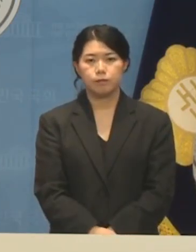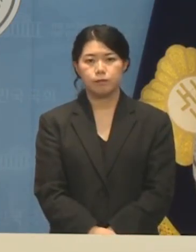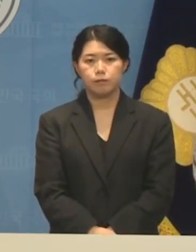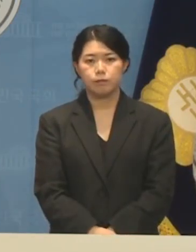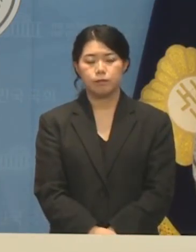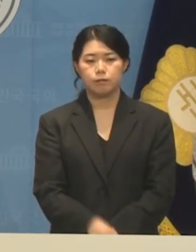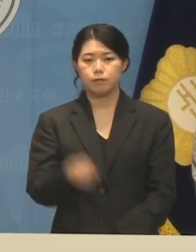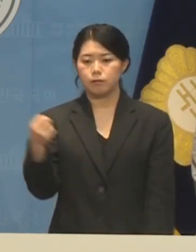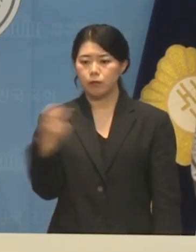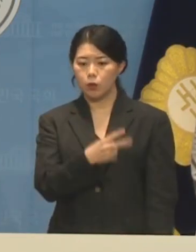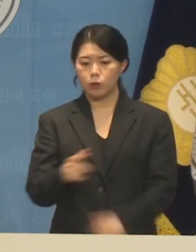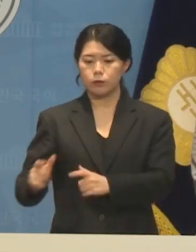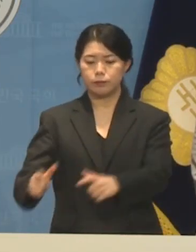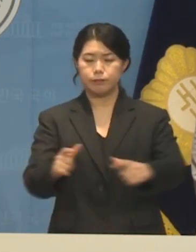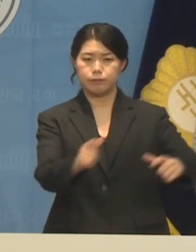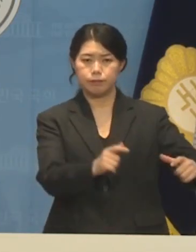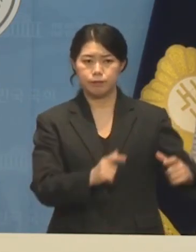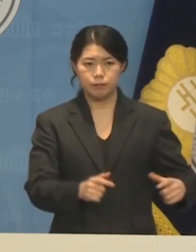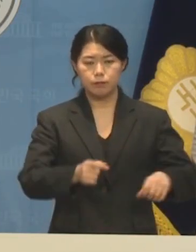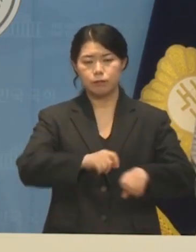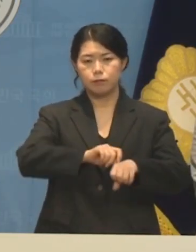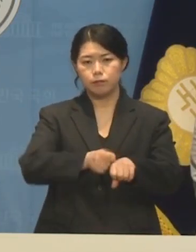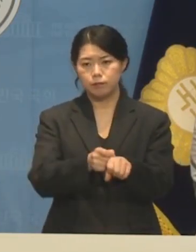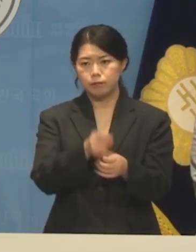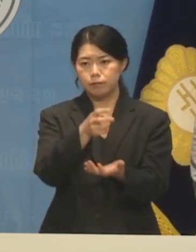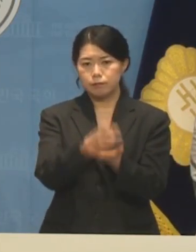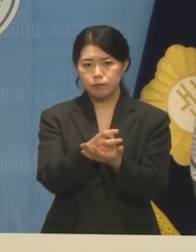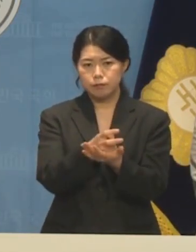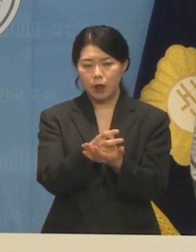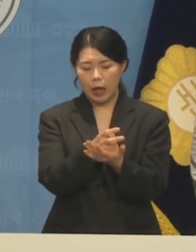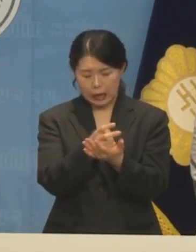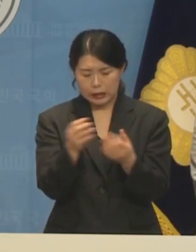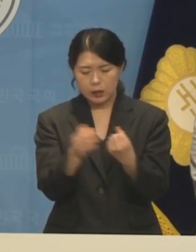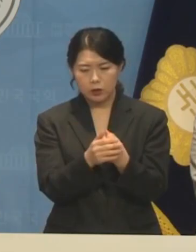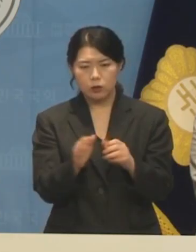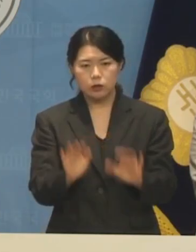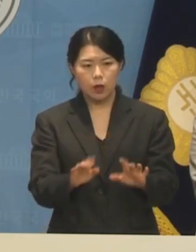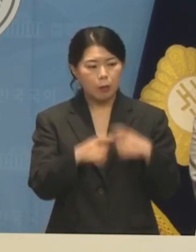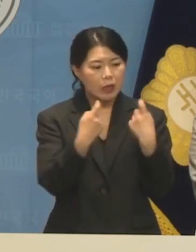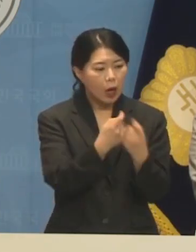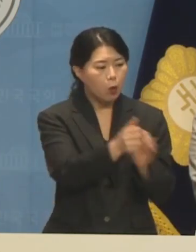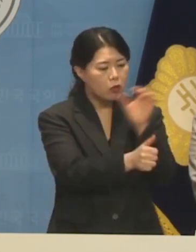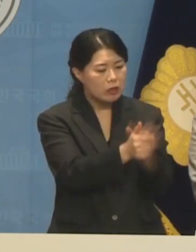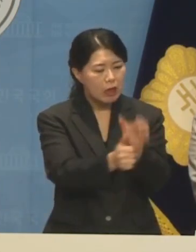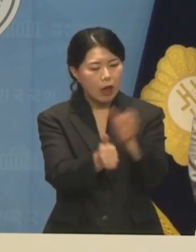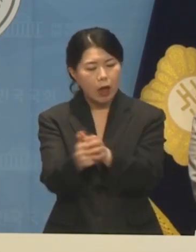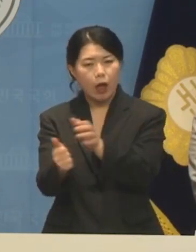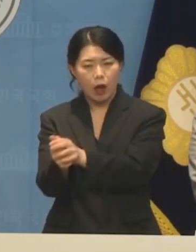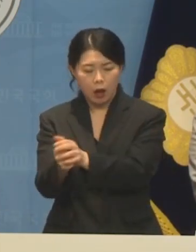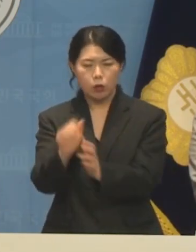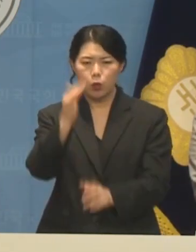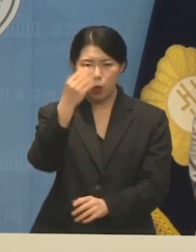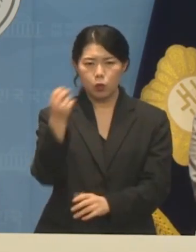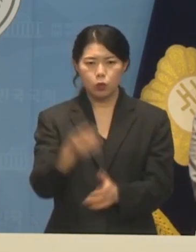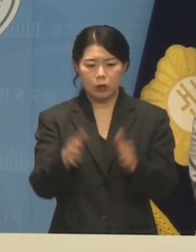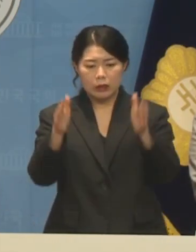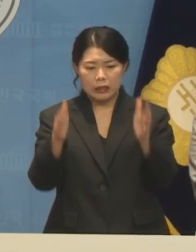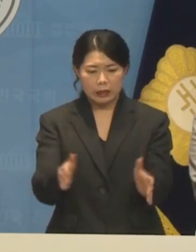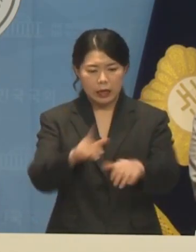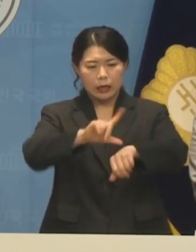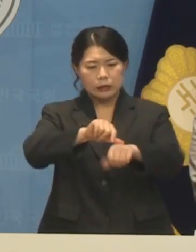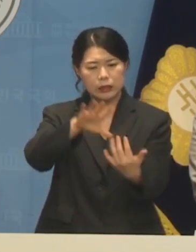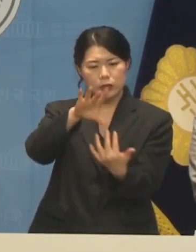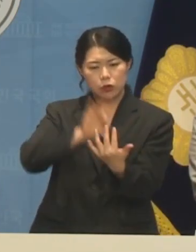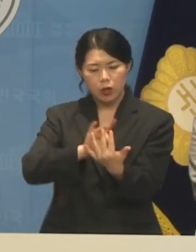각 지자체들이 페널티 제도를 회피하기 위해 민간 위탁으로 전환하고 기간제, 시간